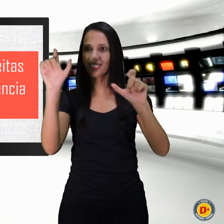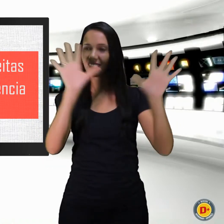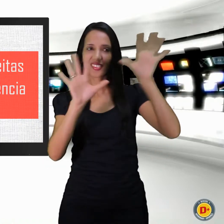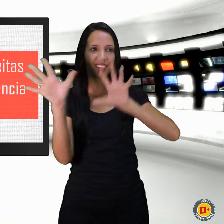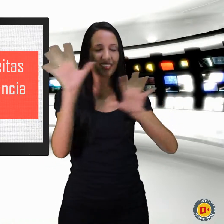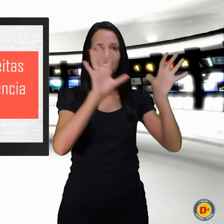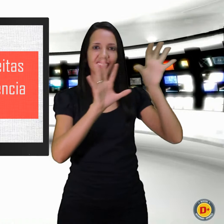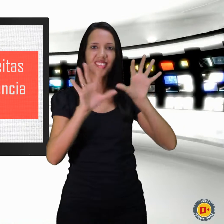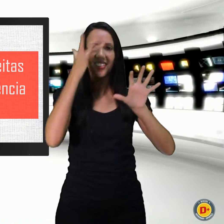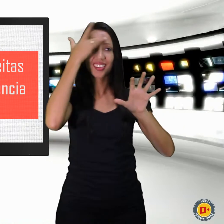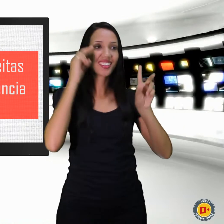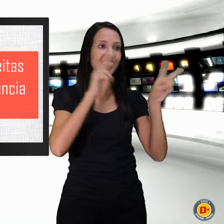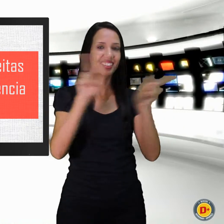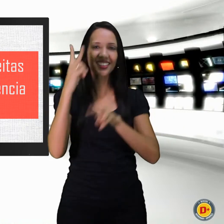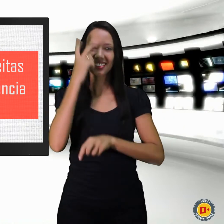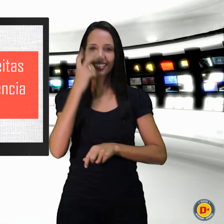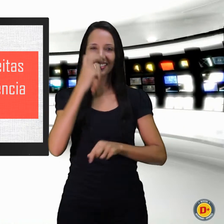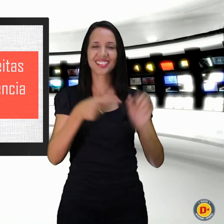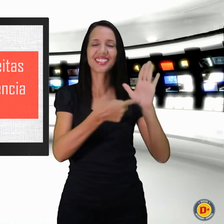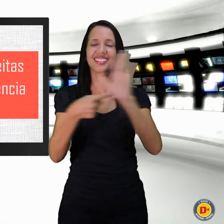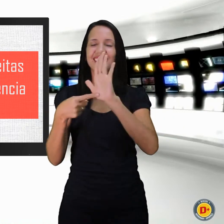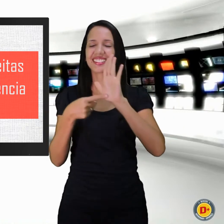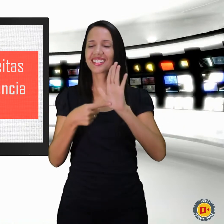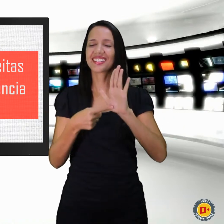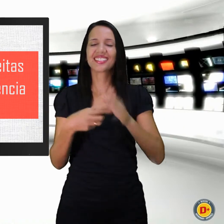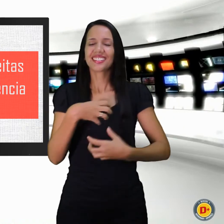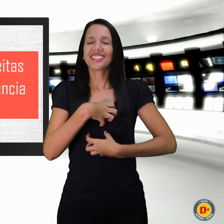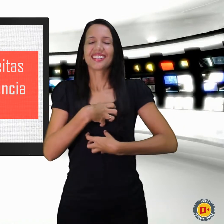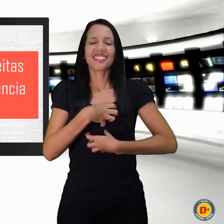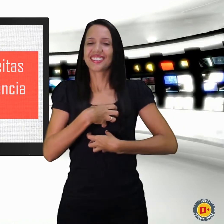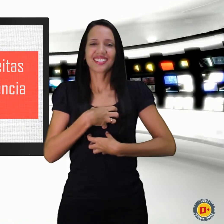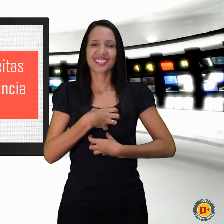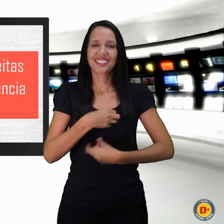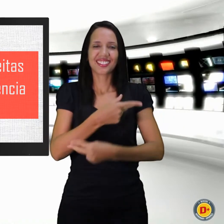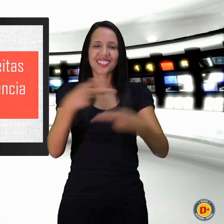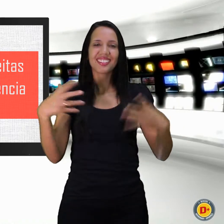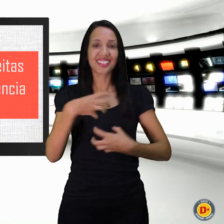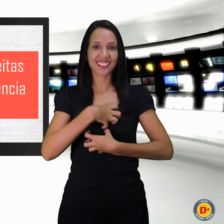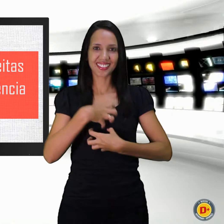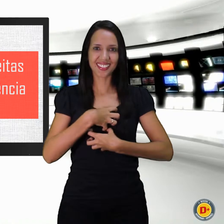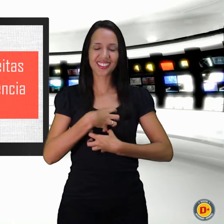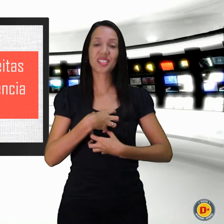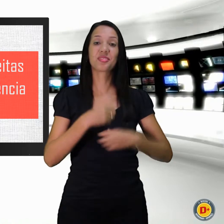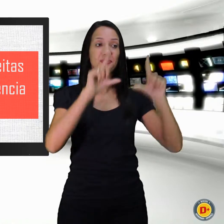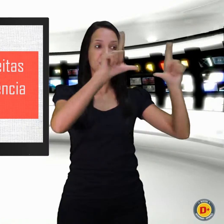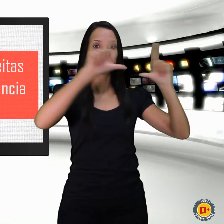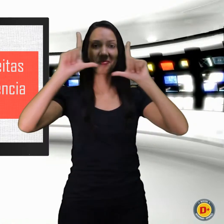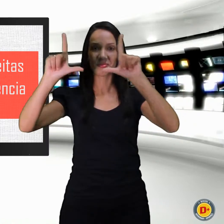deficiência visual eterniza a forma de ver pelos demais sentidos a exposição que Segue até o